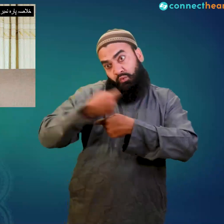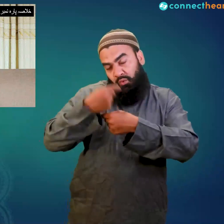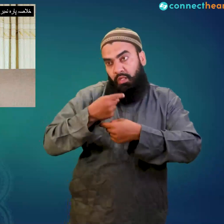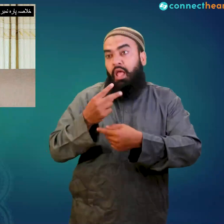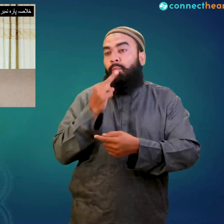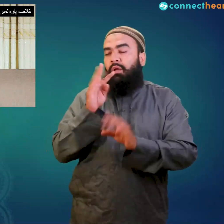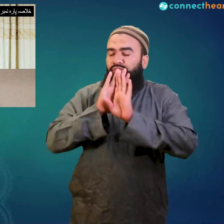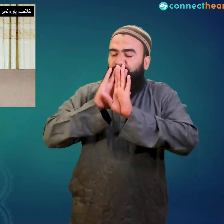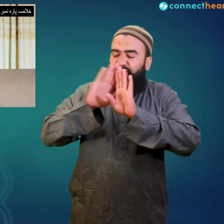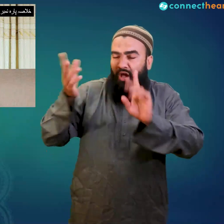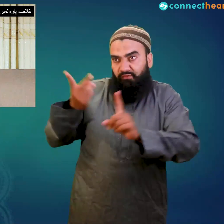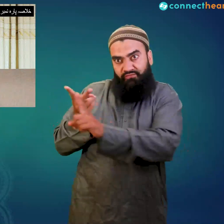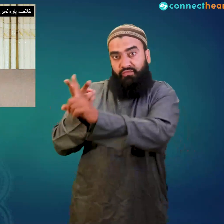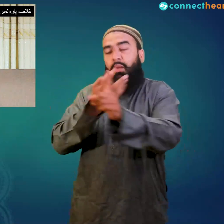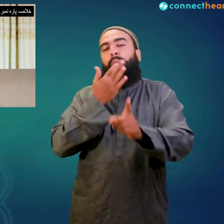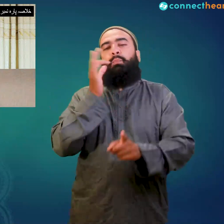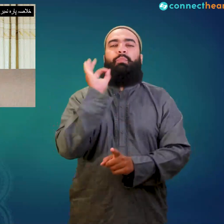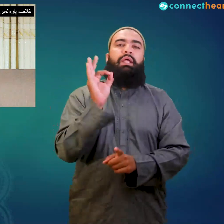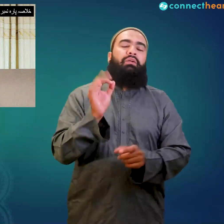سکے۔